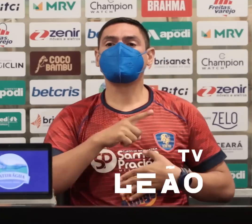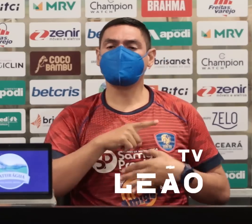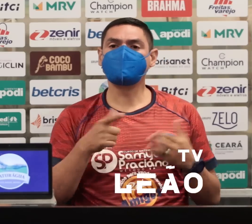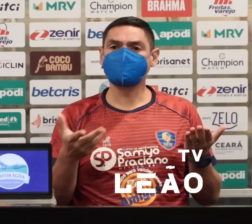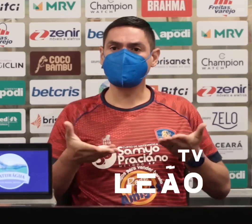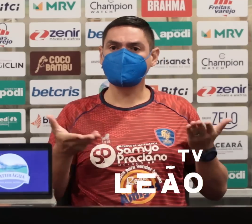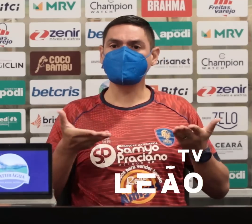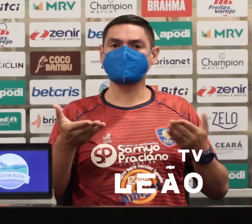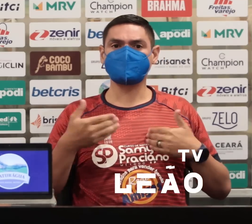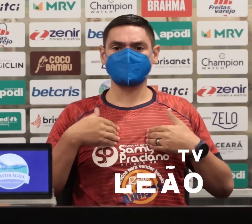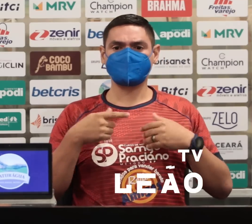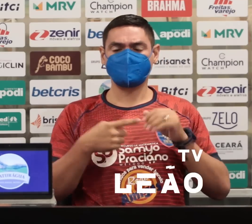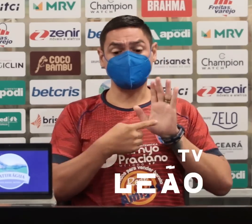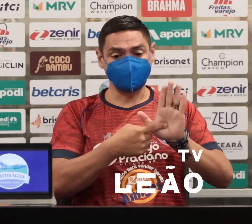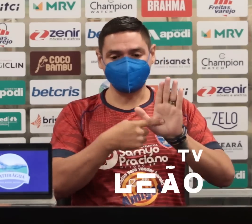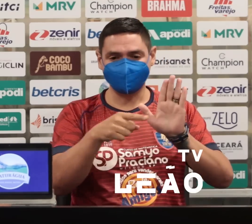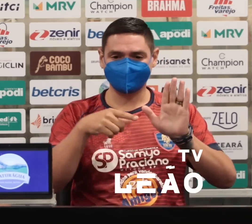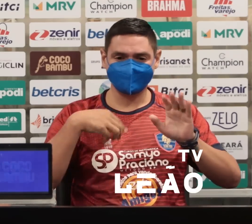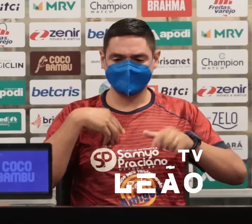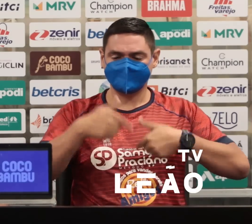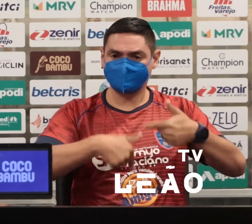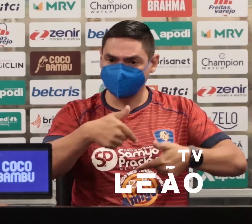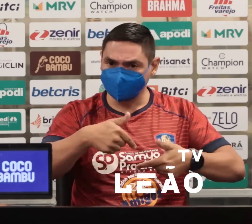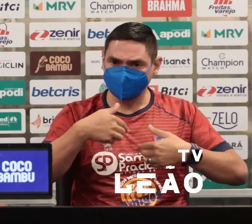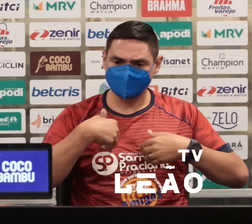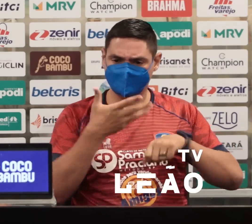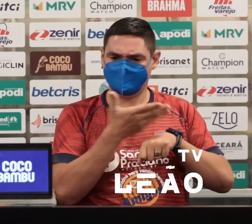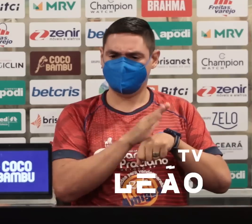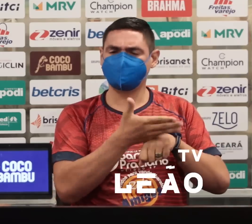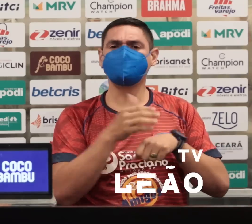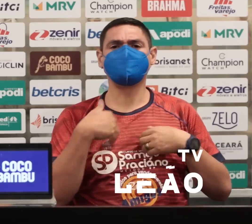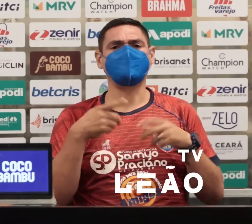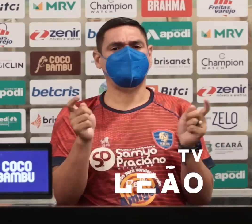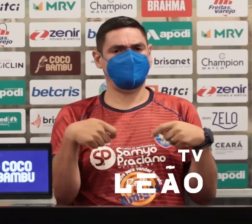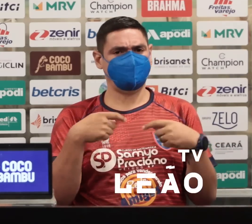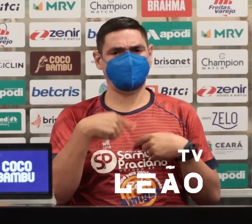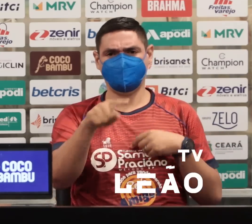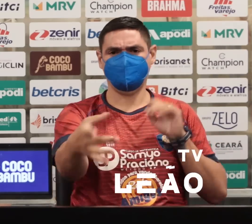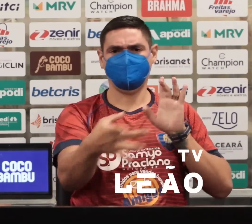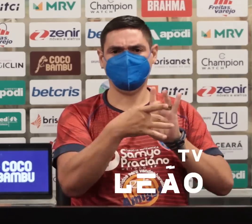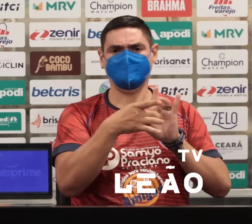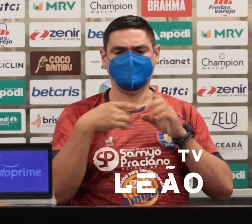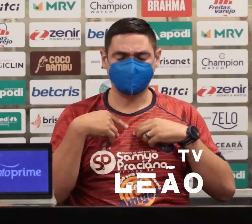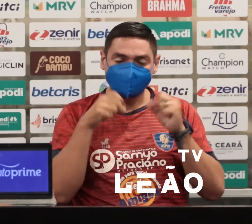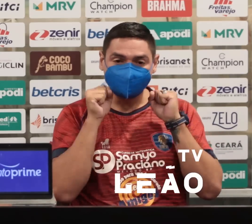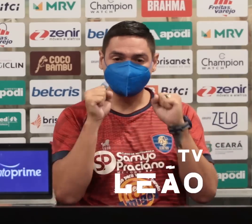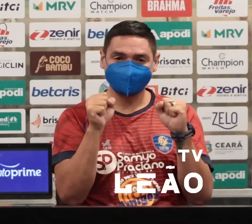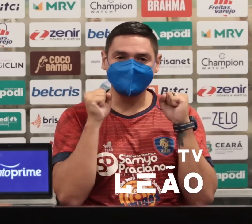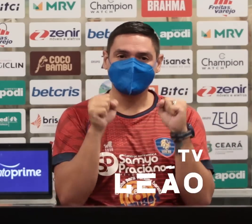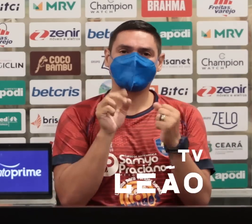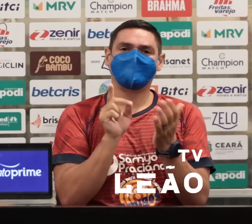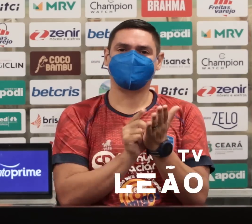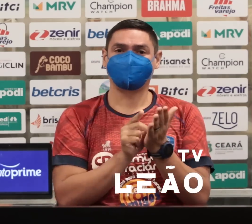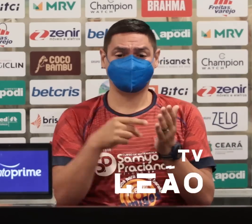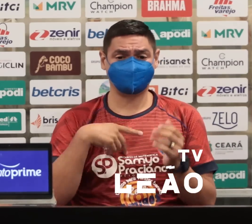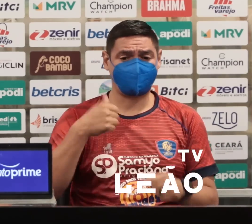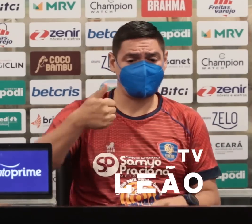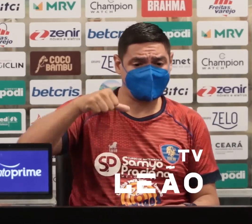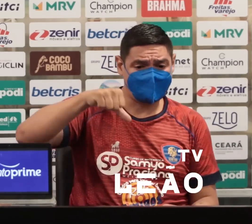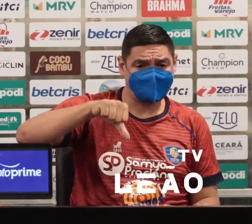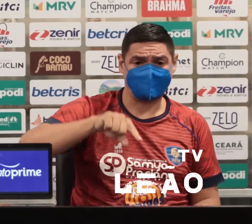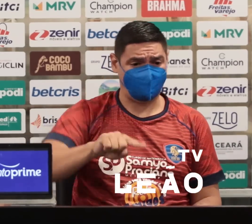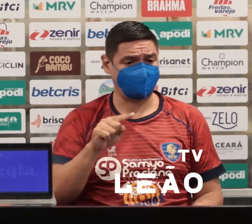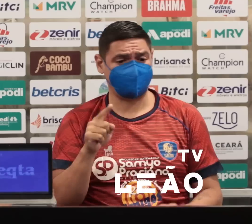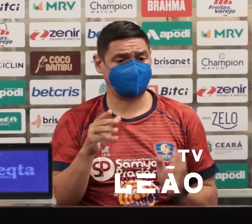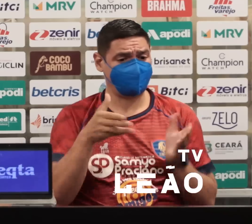Y vamos a trabajar para que o torcedor se sienta o satisfecho o que o nuestra producción no recaiga solamente